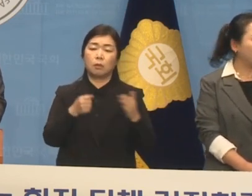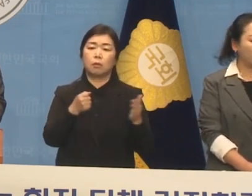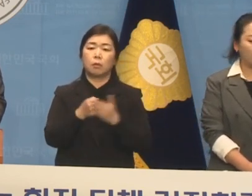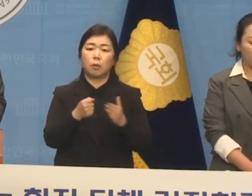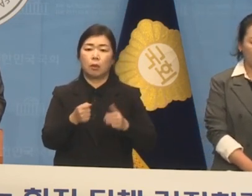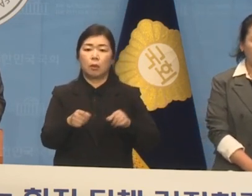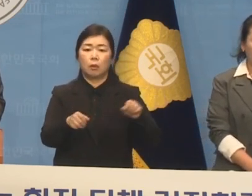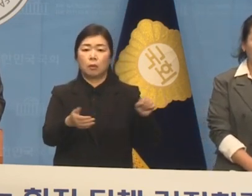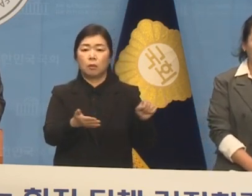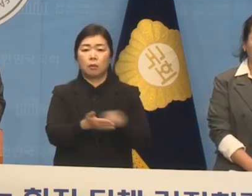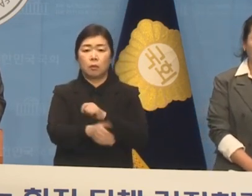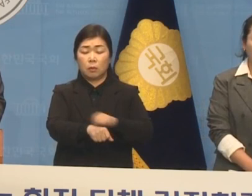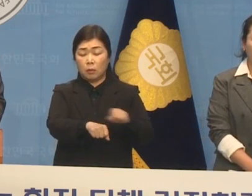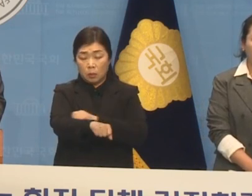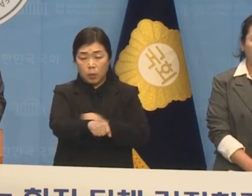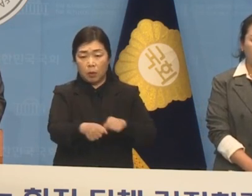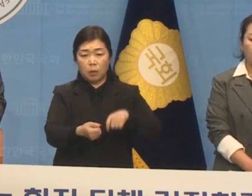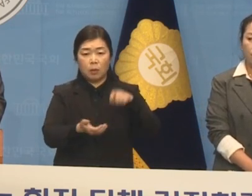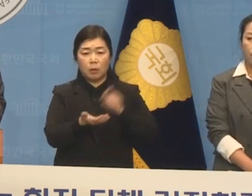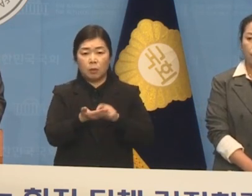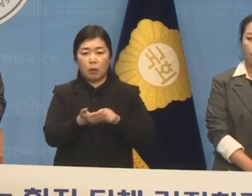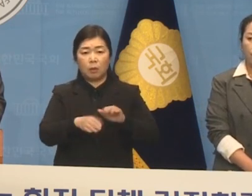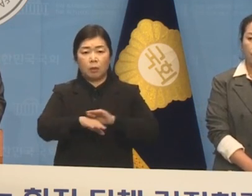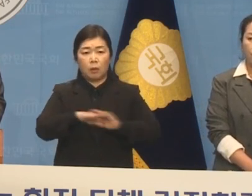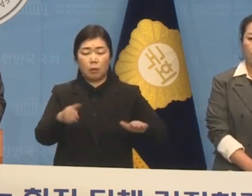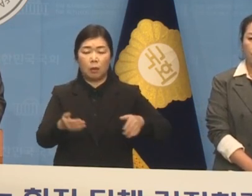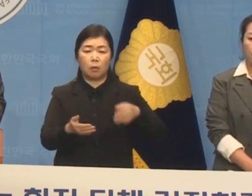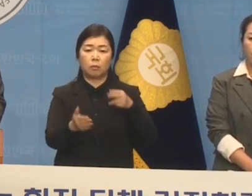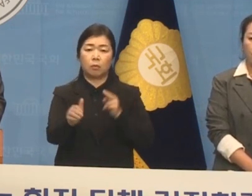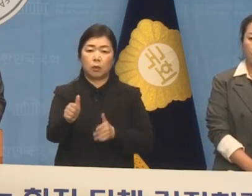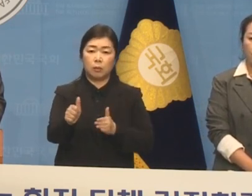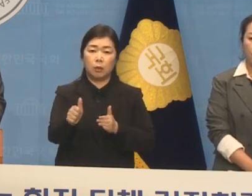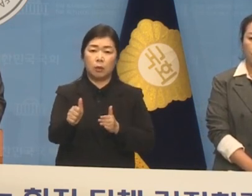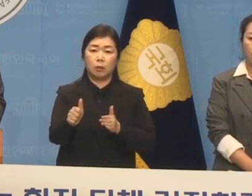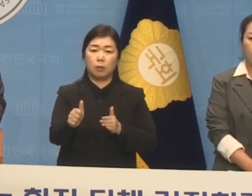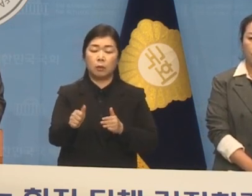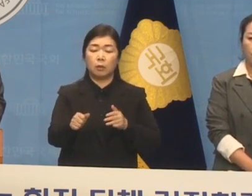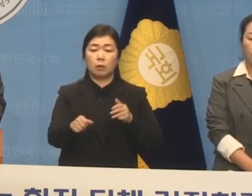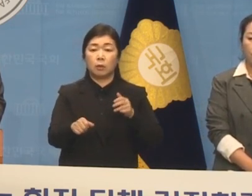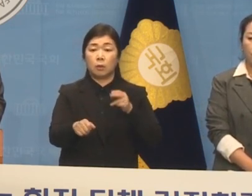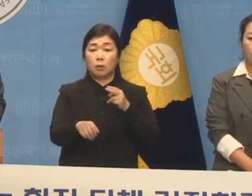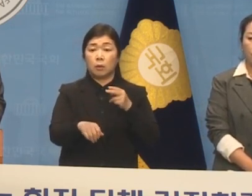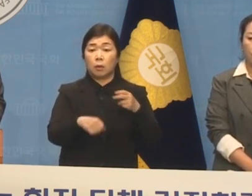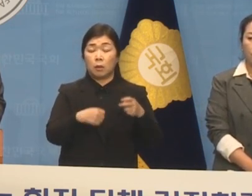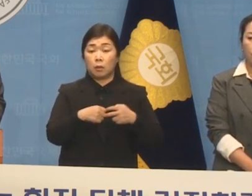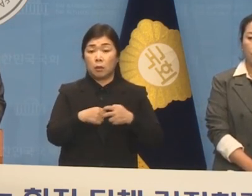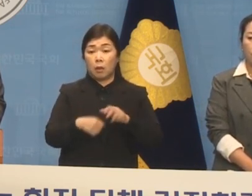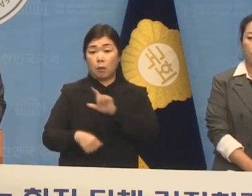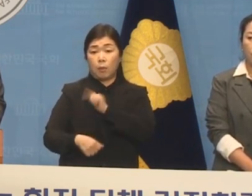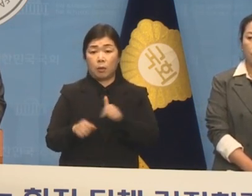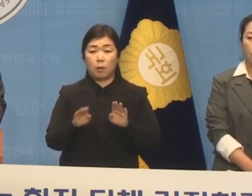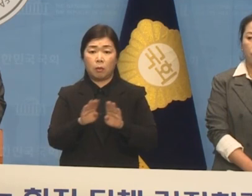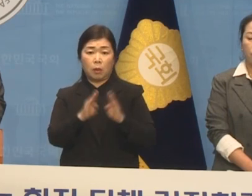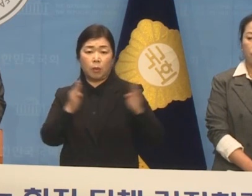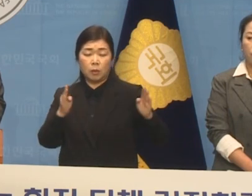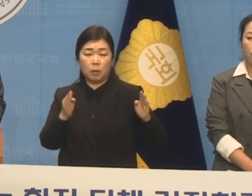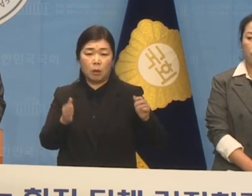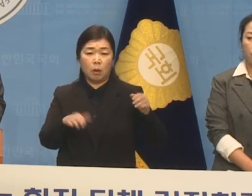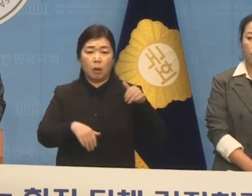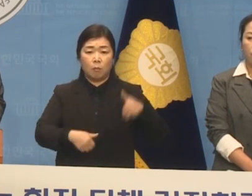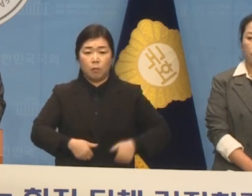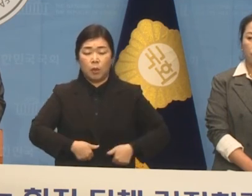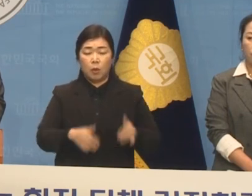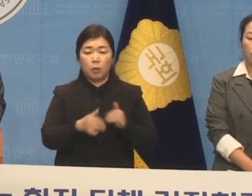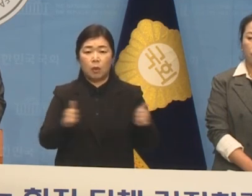조치를 촉구합니다. 의사 면허를 개방하여 필요한 의료 전문 인력을 조속히 충원